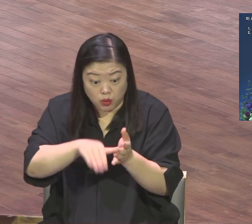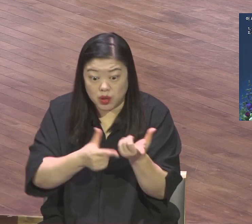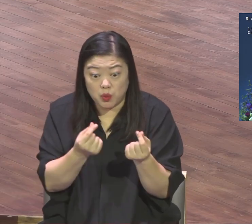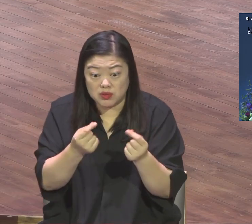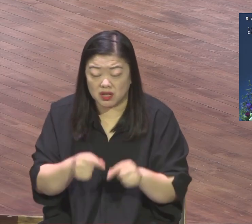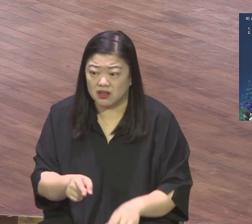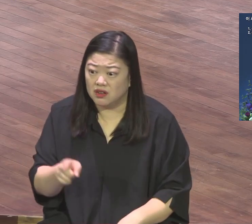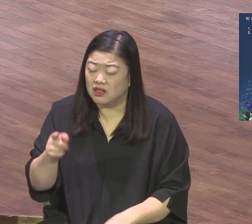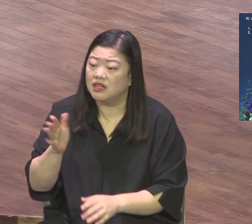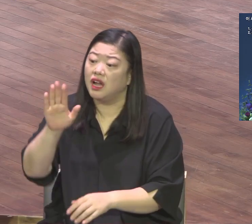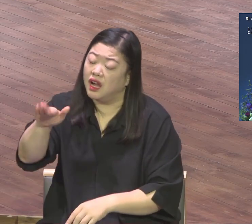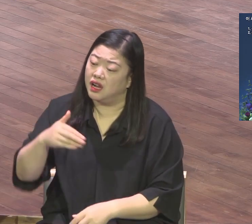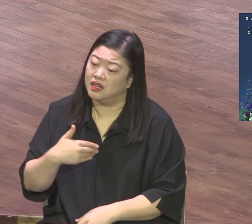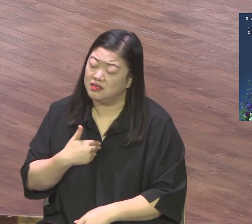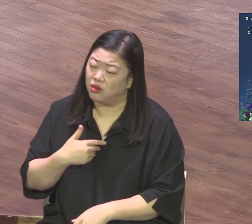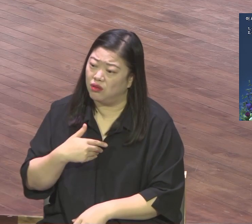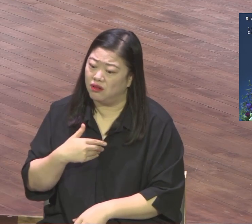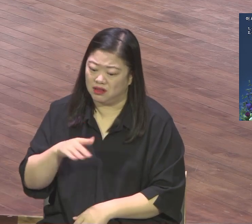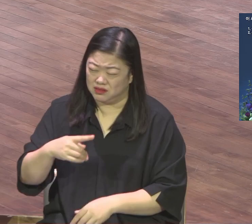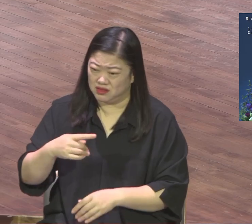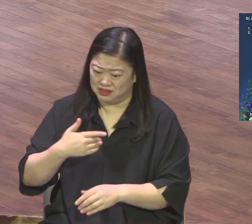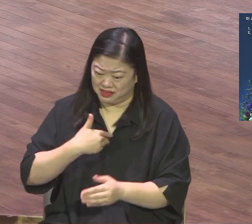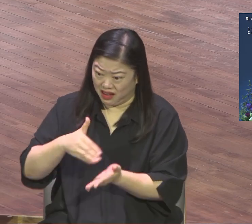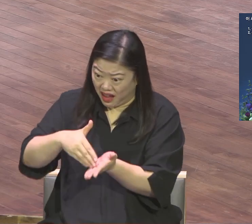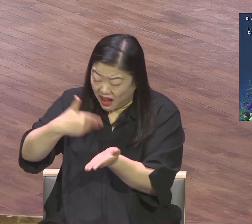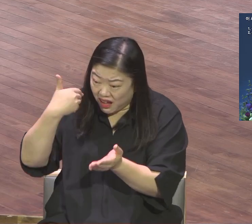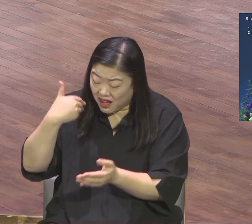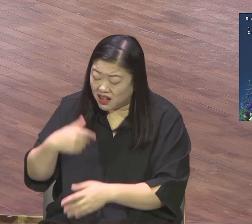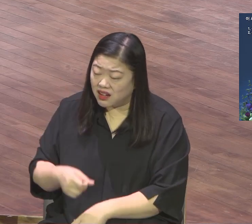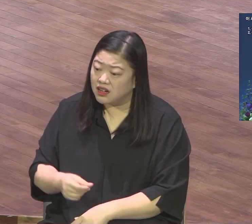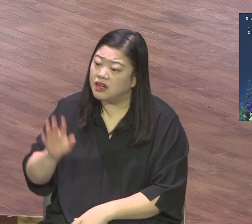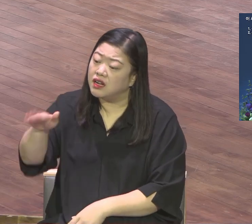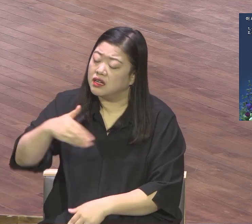예수도 내가 알고 바울도 내가 아는데 너 누구냐?